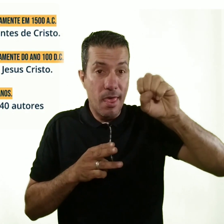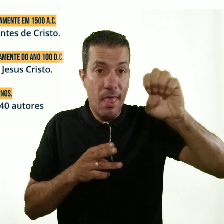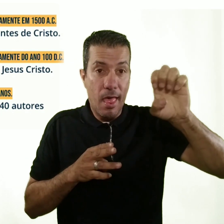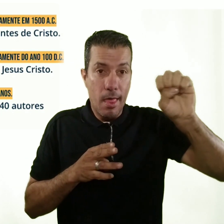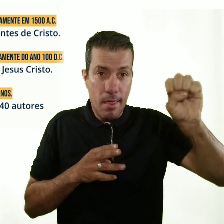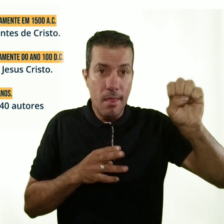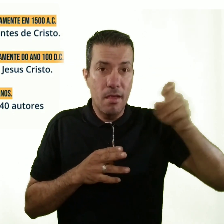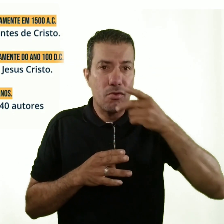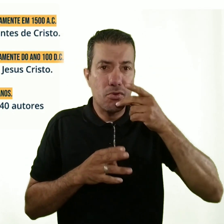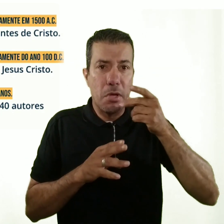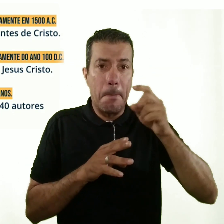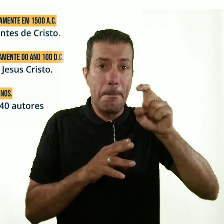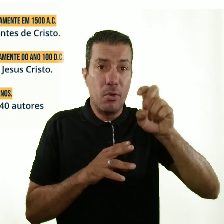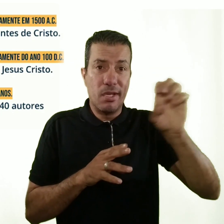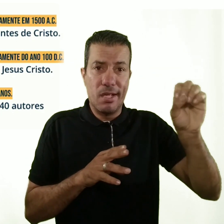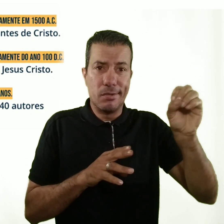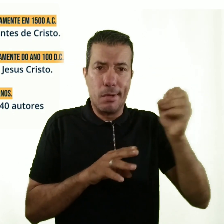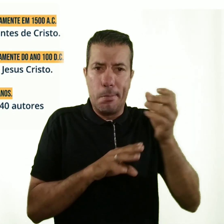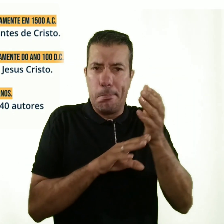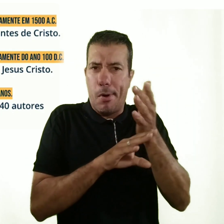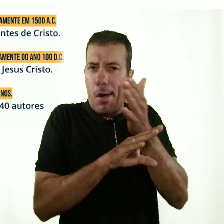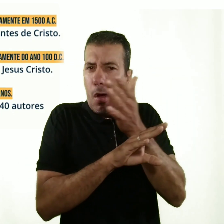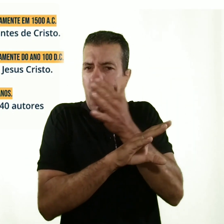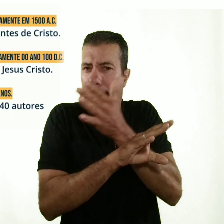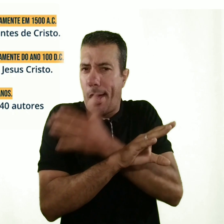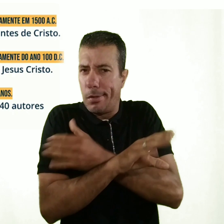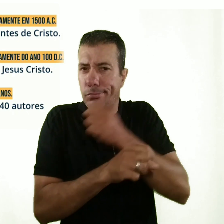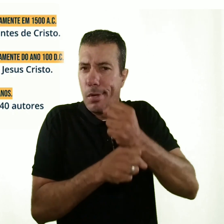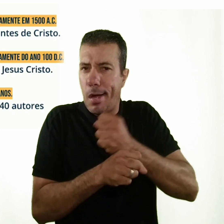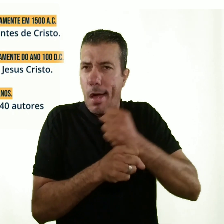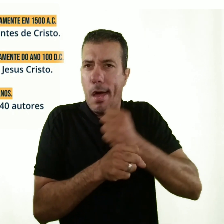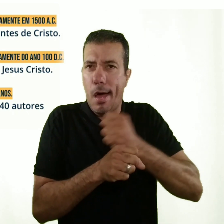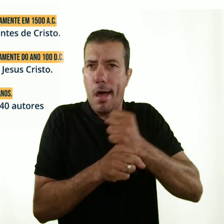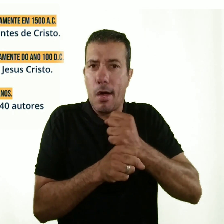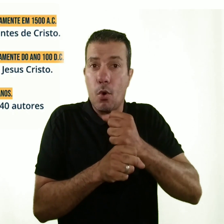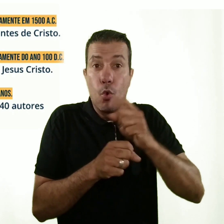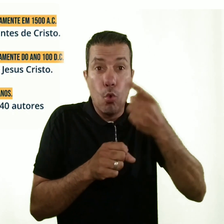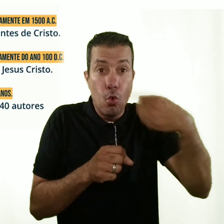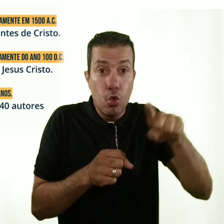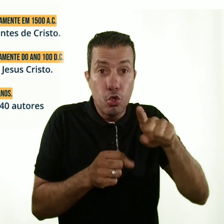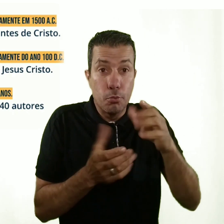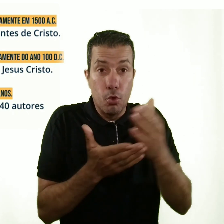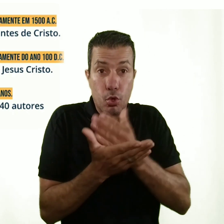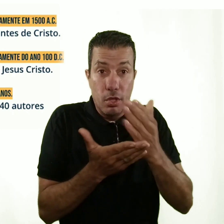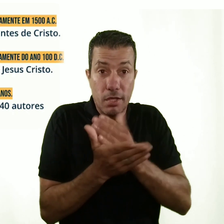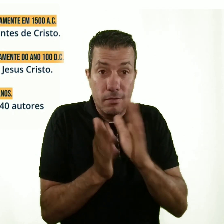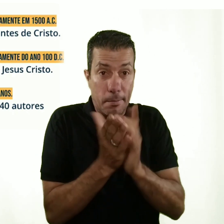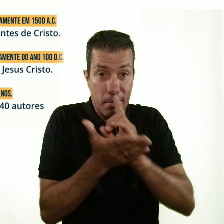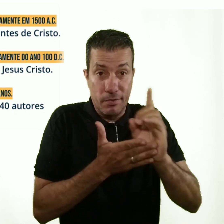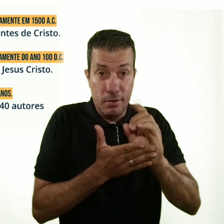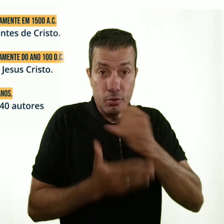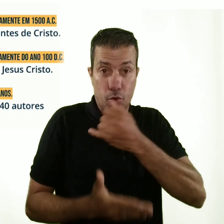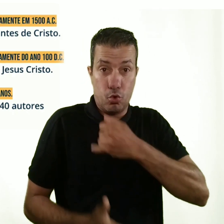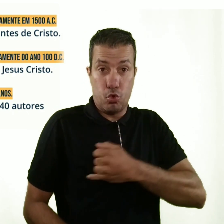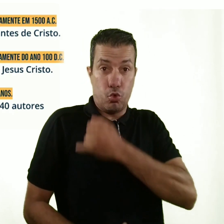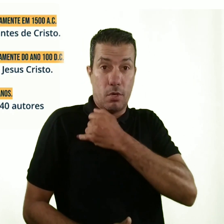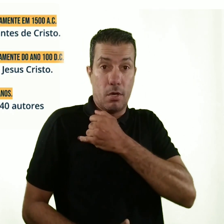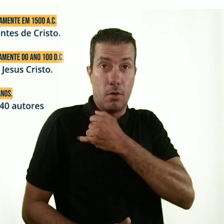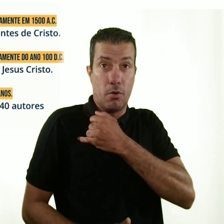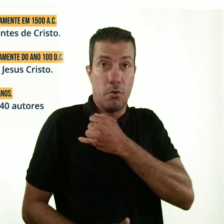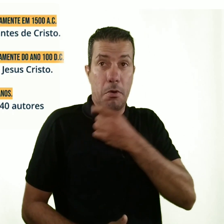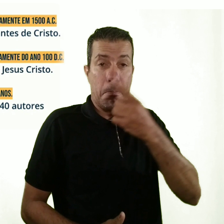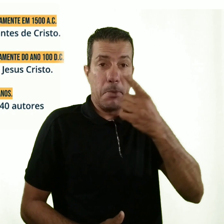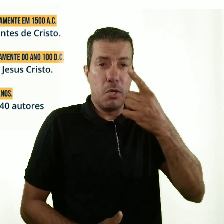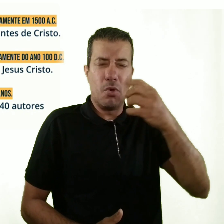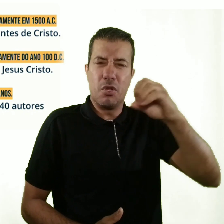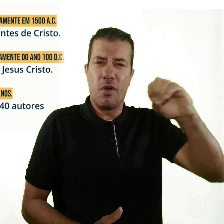atrás. O último livro da Bíblia foi escrito por João, aproximadamente do ano 100, há uns 1.900